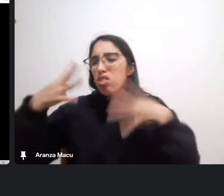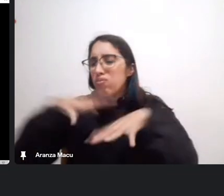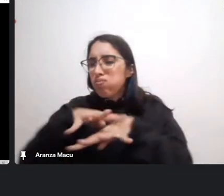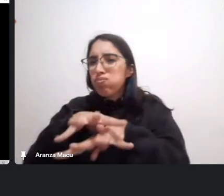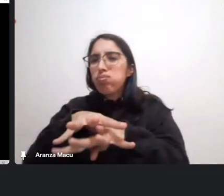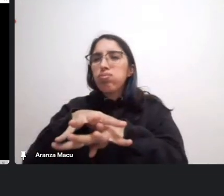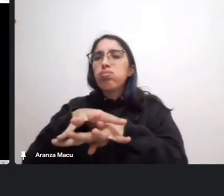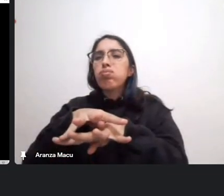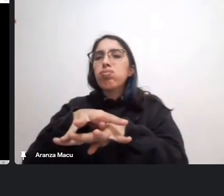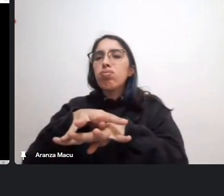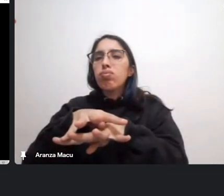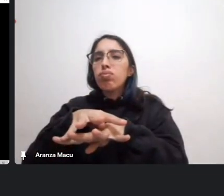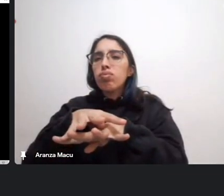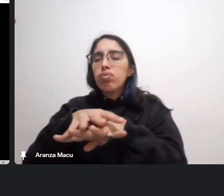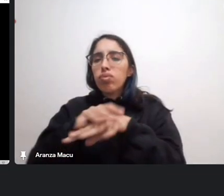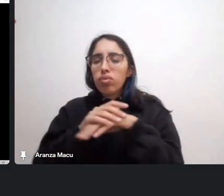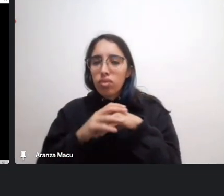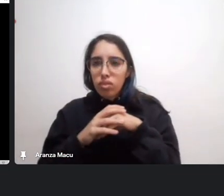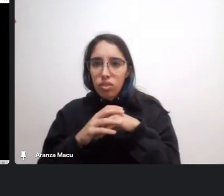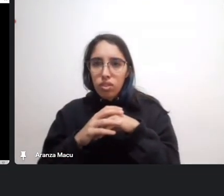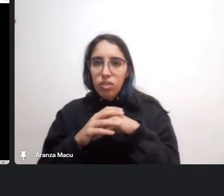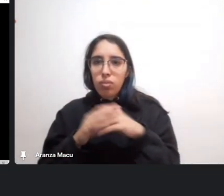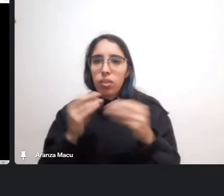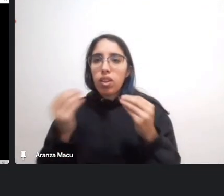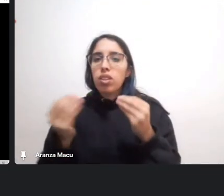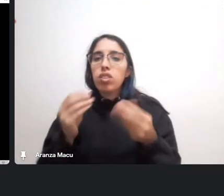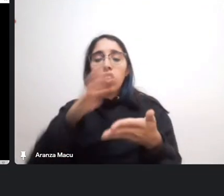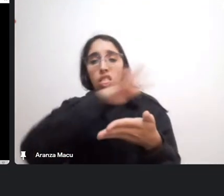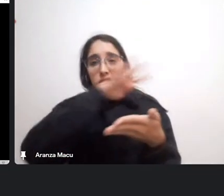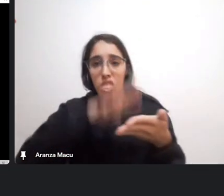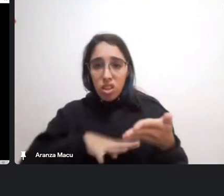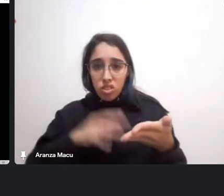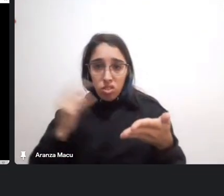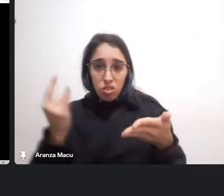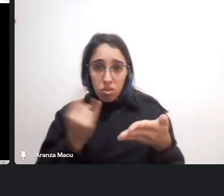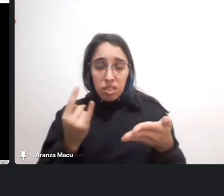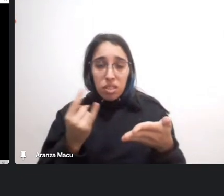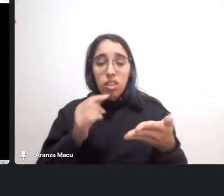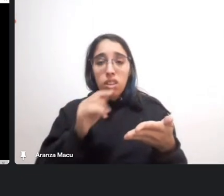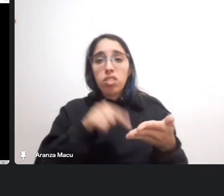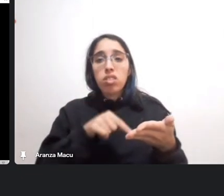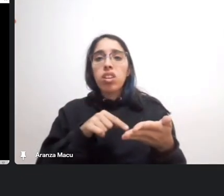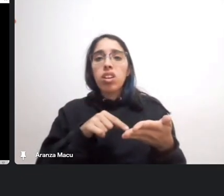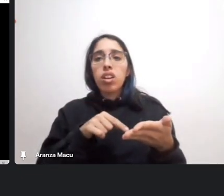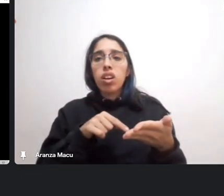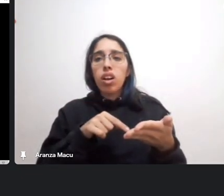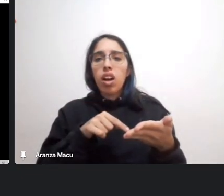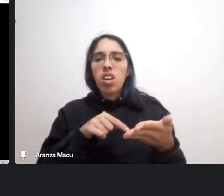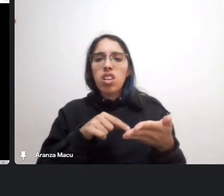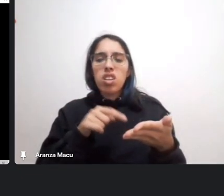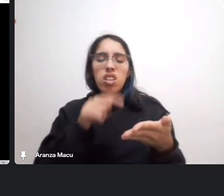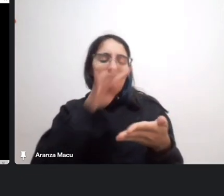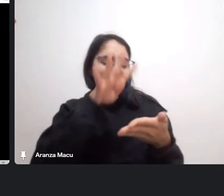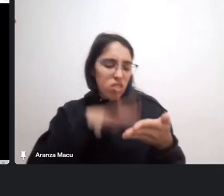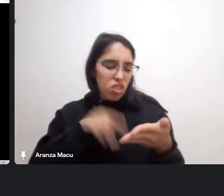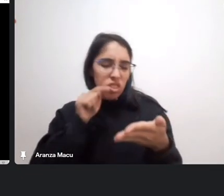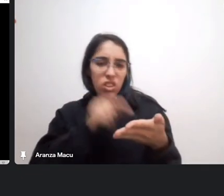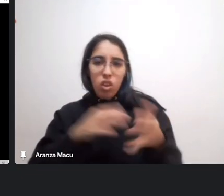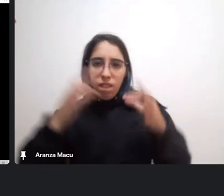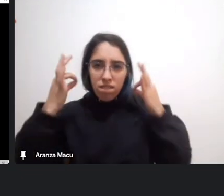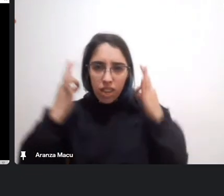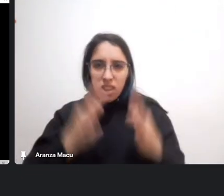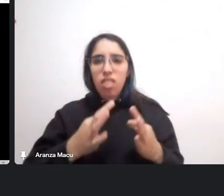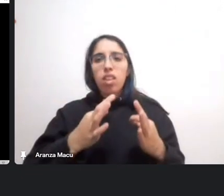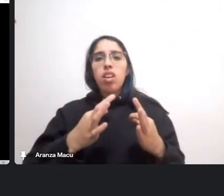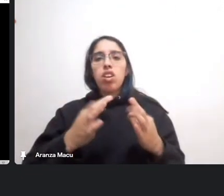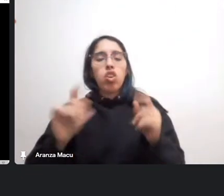textos académicos no se hablan de verdades absolutas, de certezas. Siempre hay una investigación o